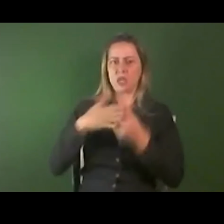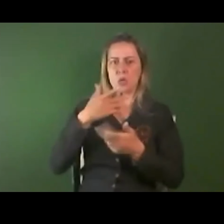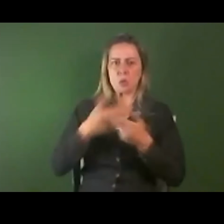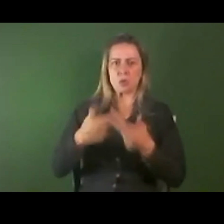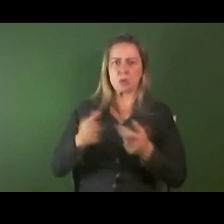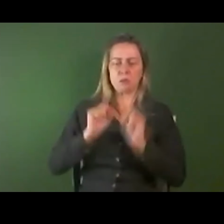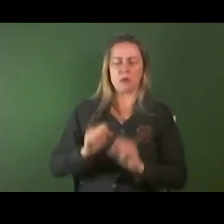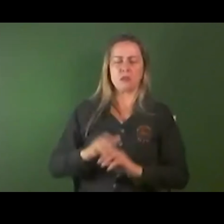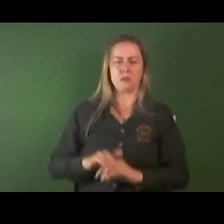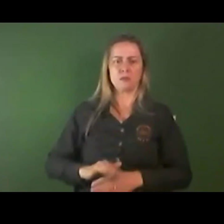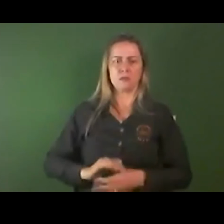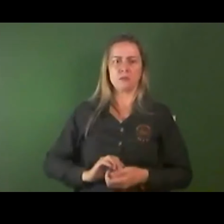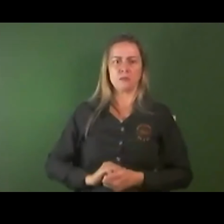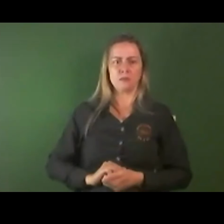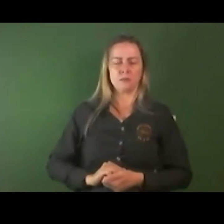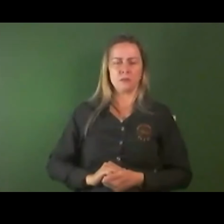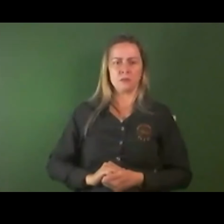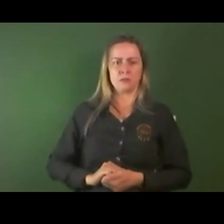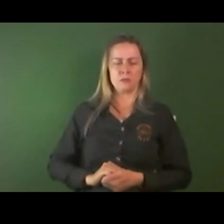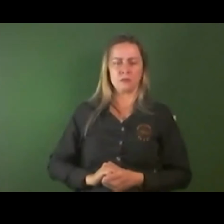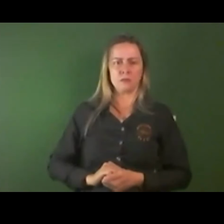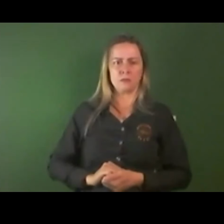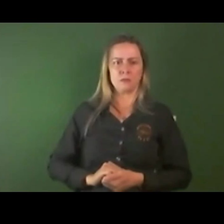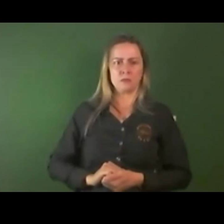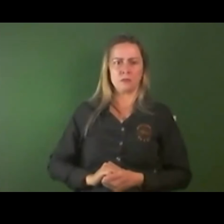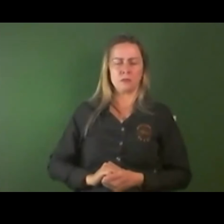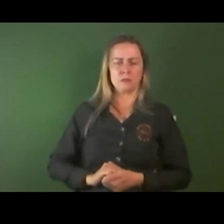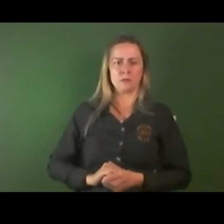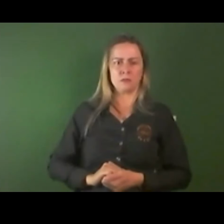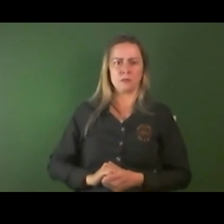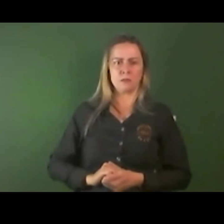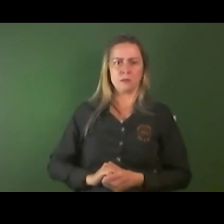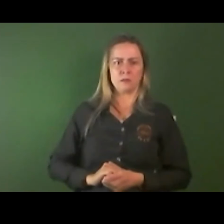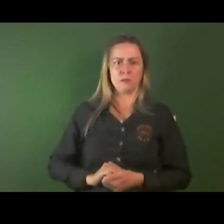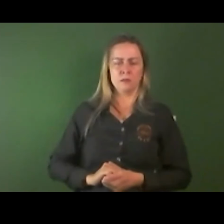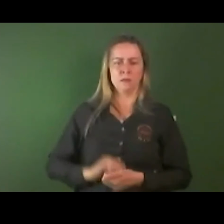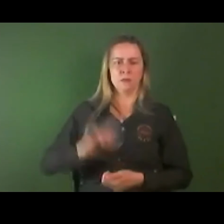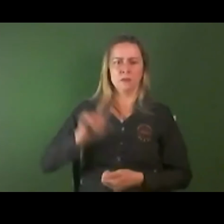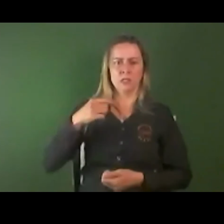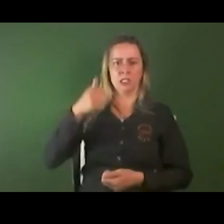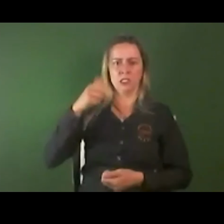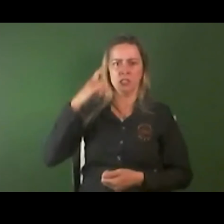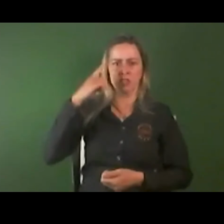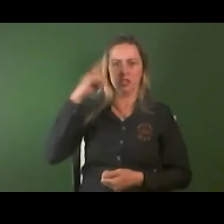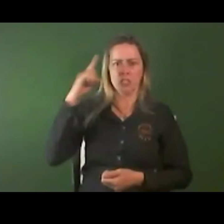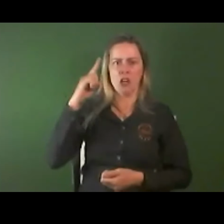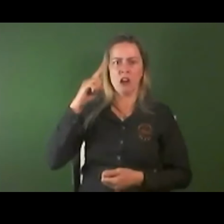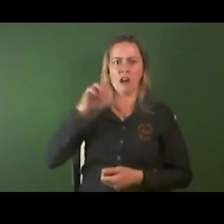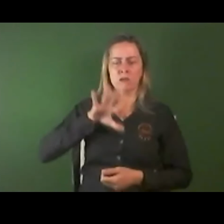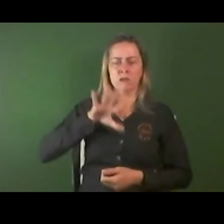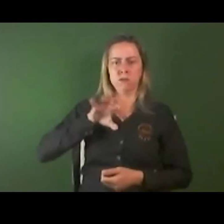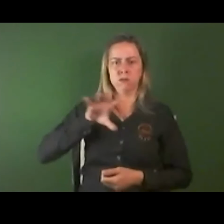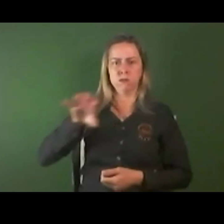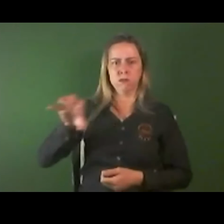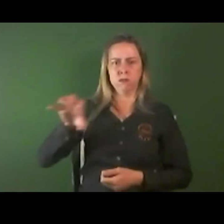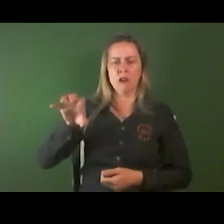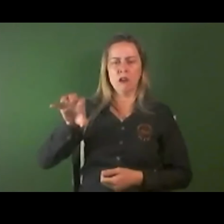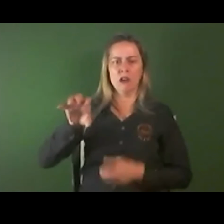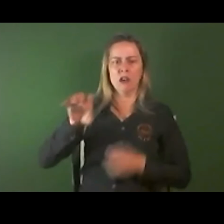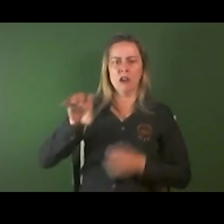quisesse. E ele briga depois de 15 dias com a produção da Bienal, ele abandona a